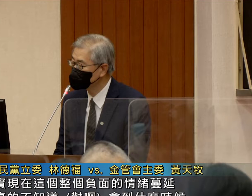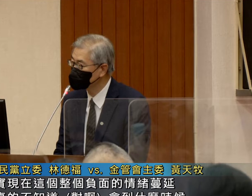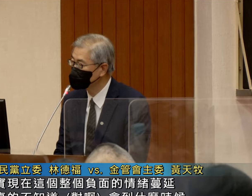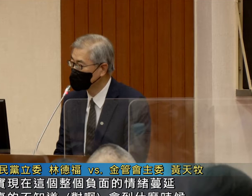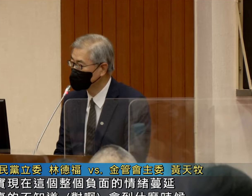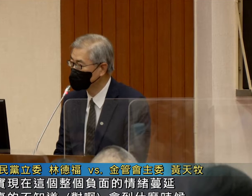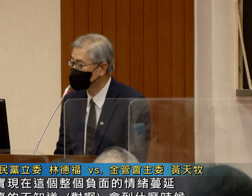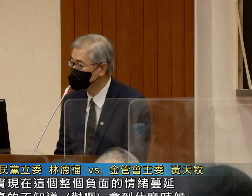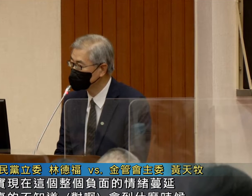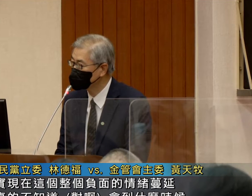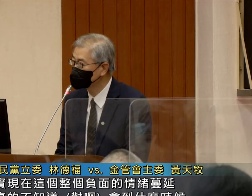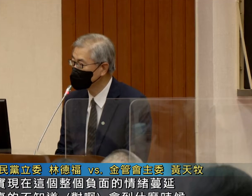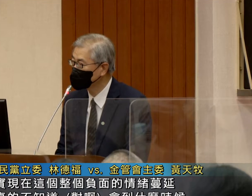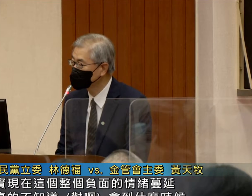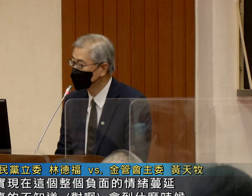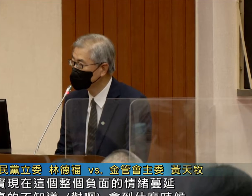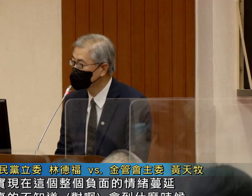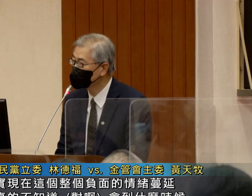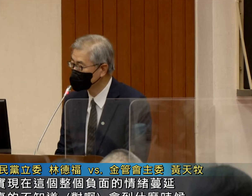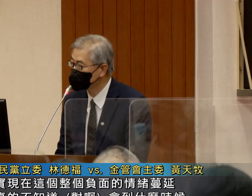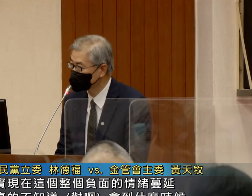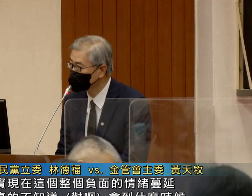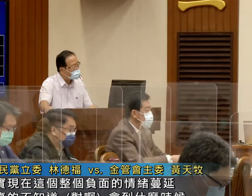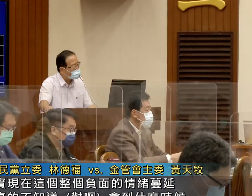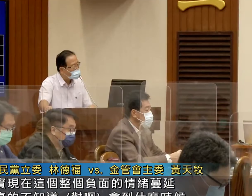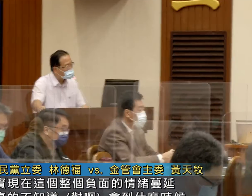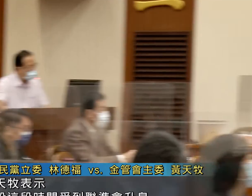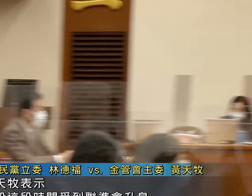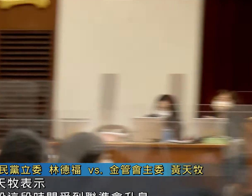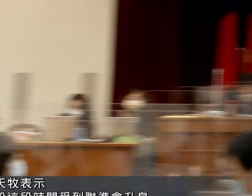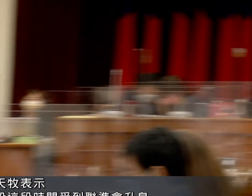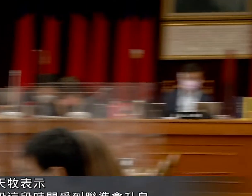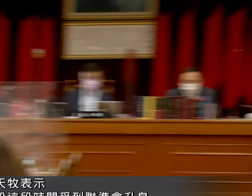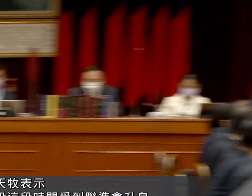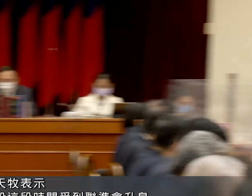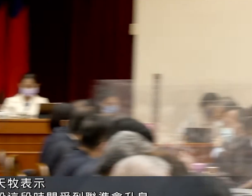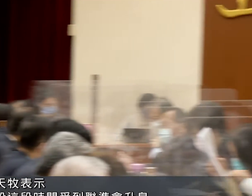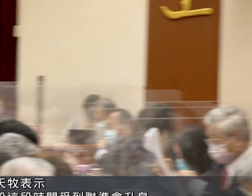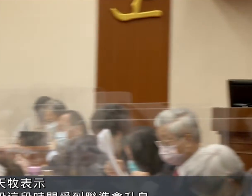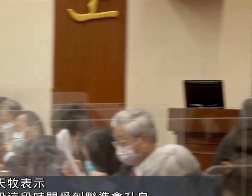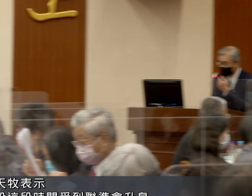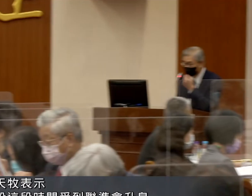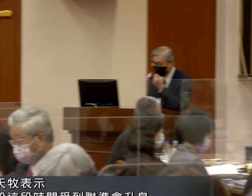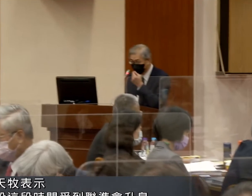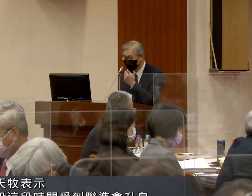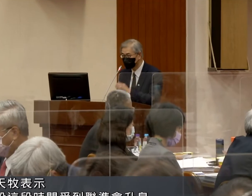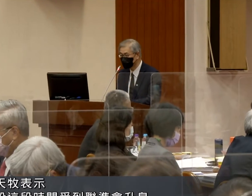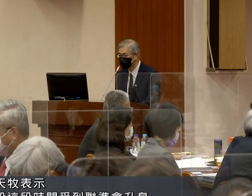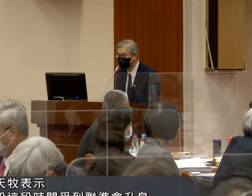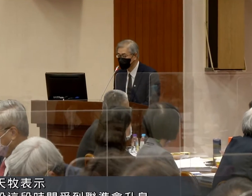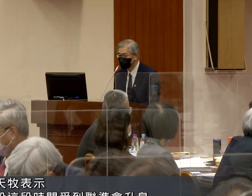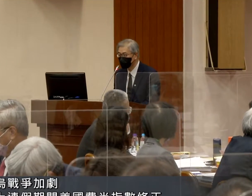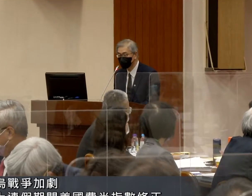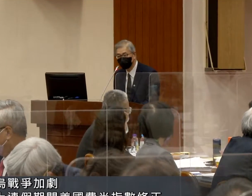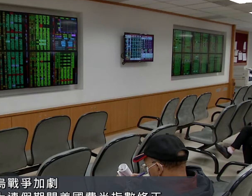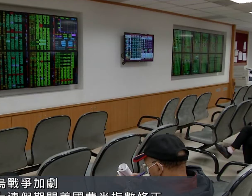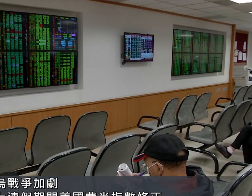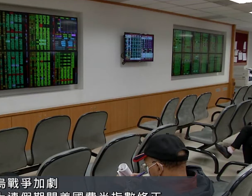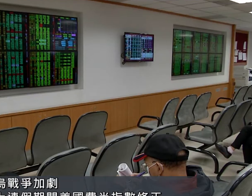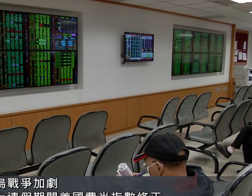绪蔓延，还真的不知道 会 到什么时候。 黄天牧表示，台股这段时间受到联准会升息、俄乌战争加剧，加